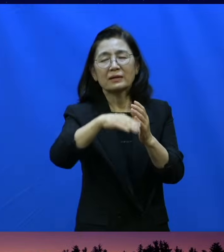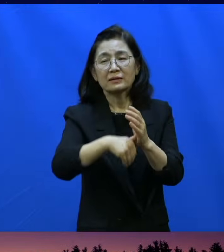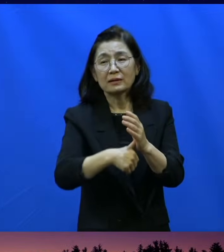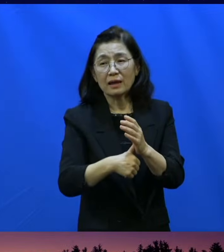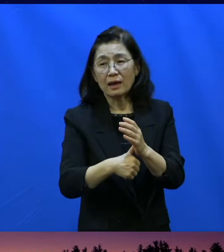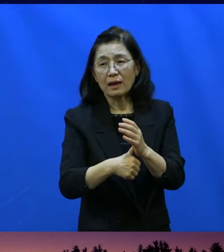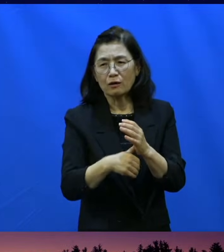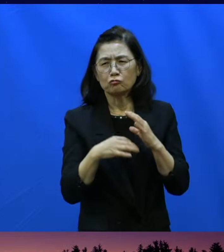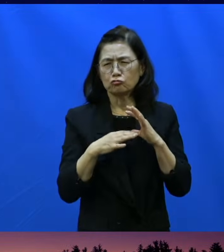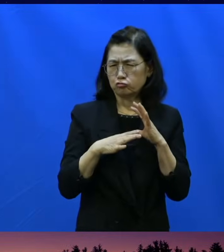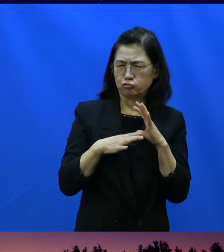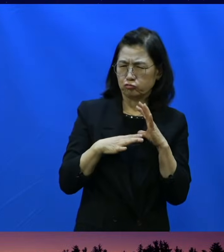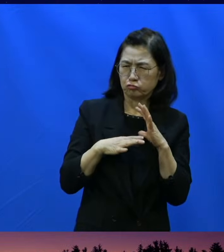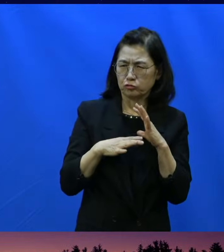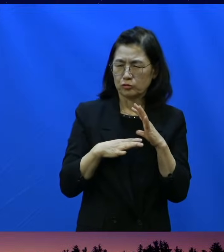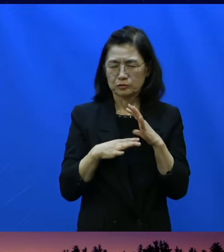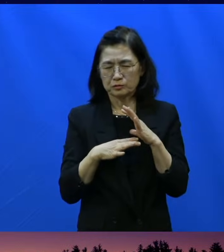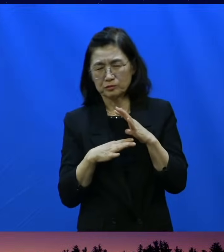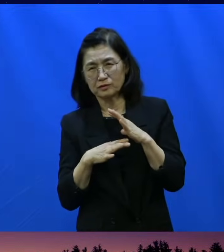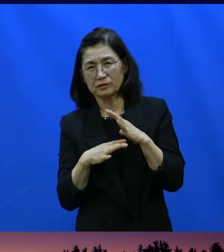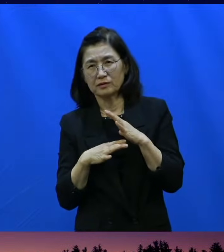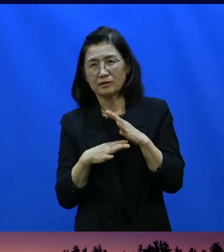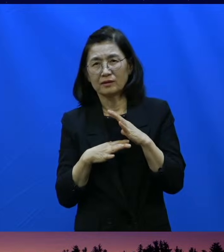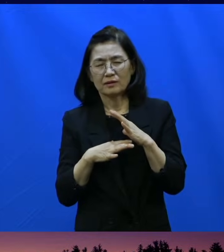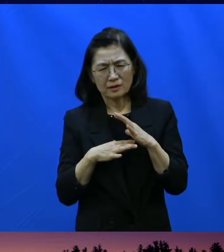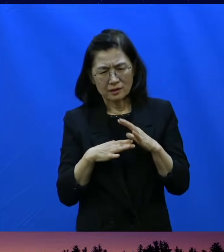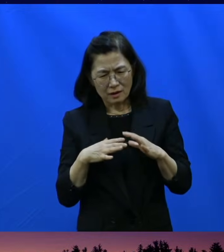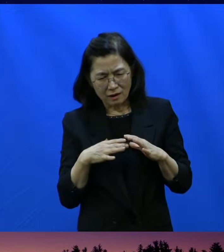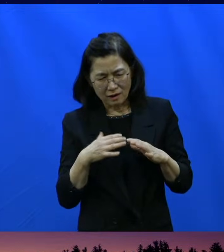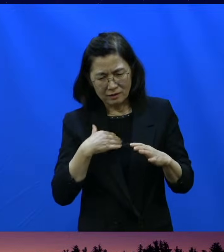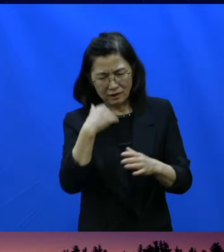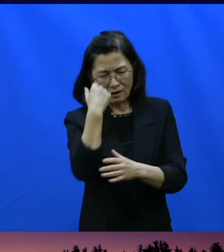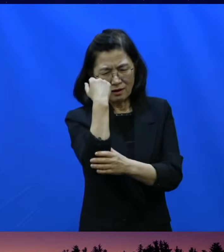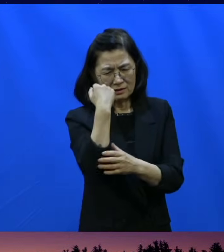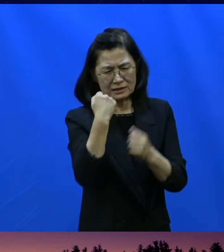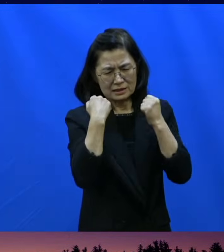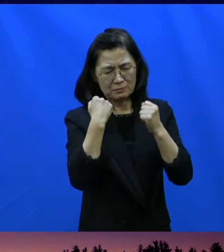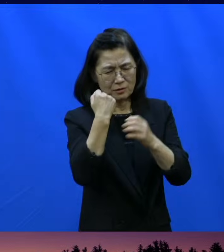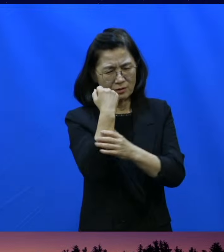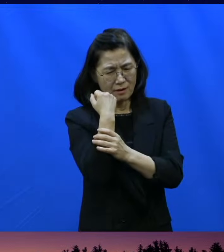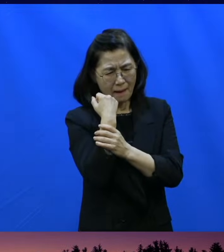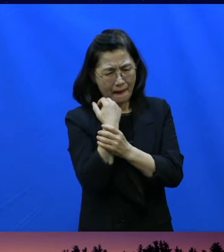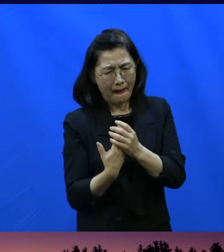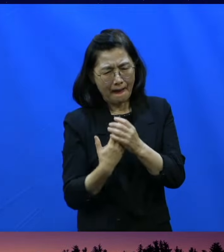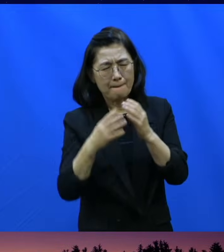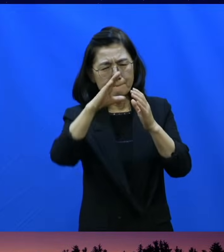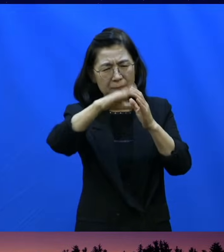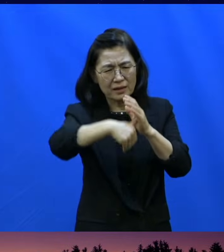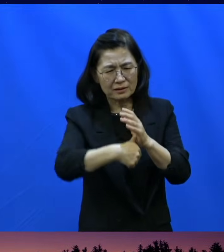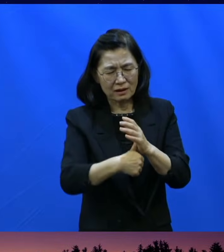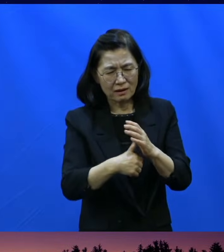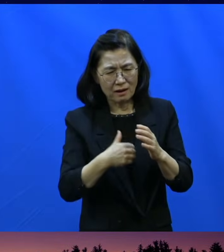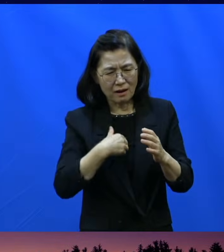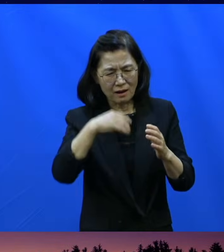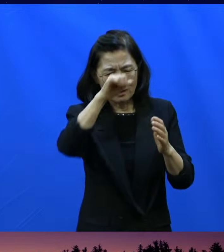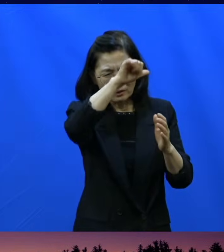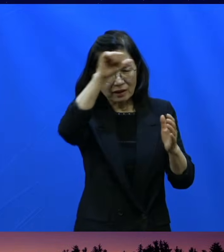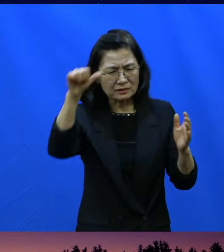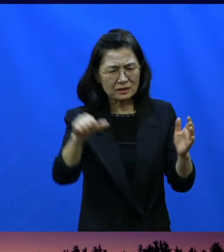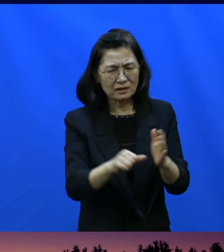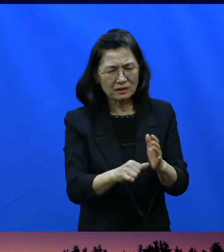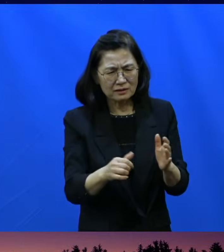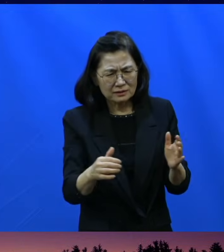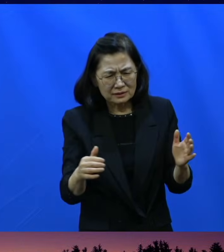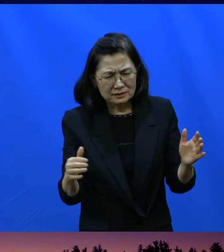내 인생이 어쩌면 이것으로 끝나는가 하라고는 아찔함이 있어요. 여러분 벼랑 끝에서 딱 떨어져 내리려고 하면 아찔함이